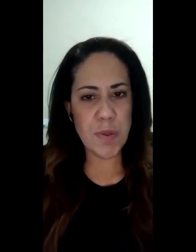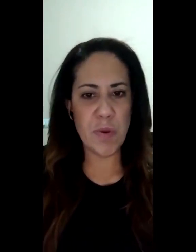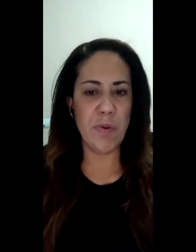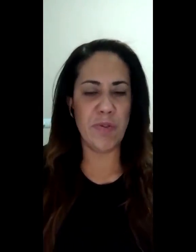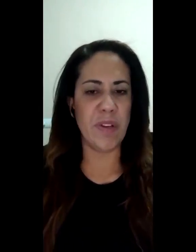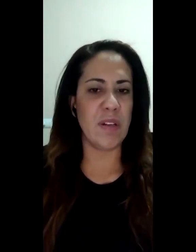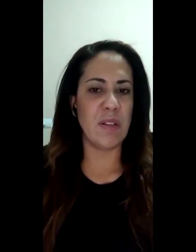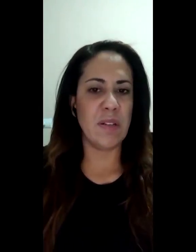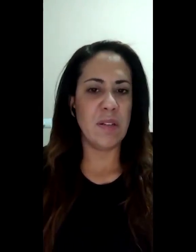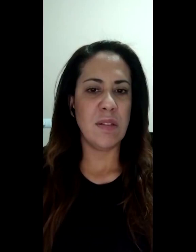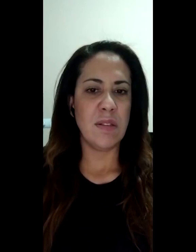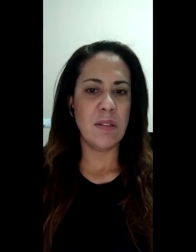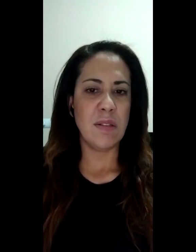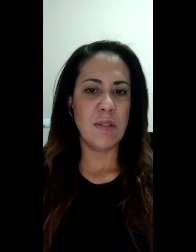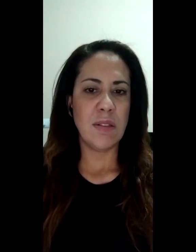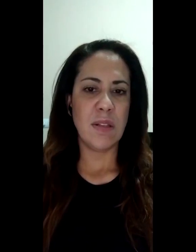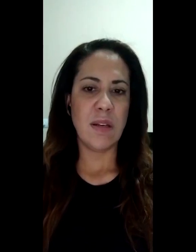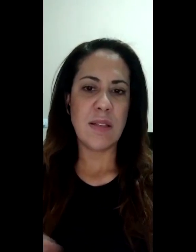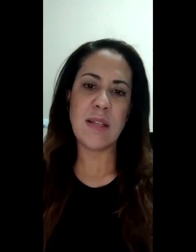os sons que ouvira.